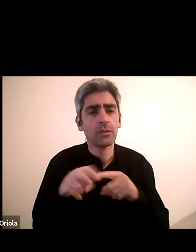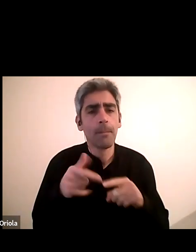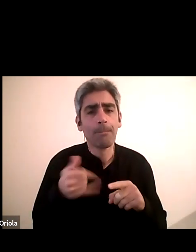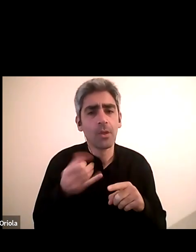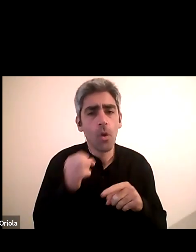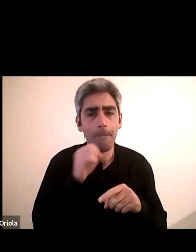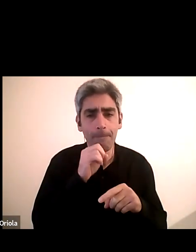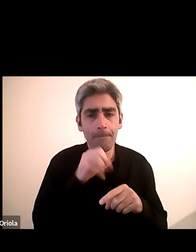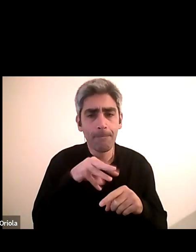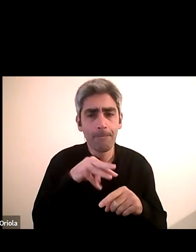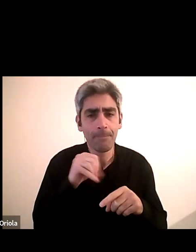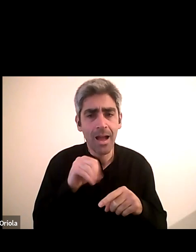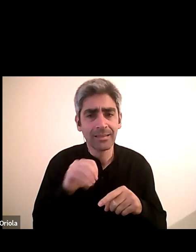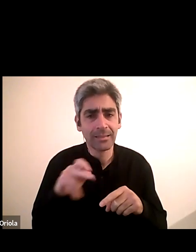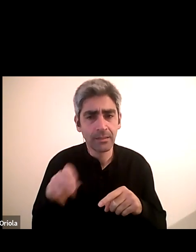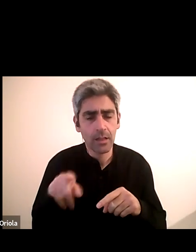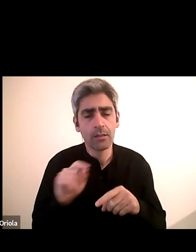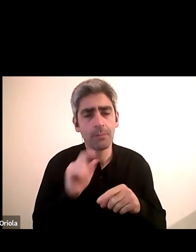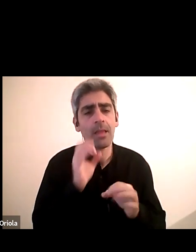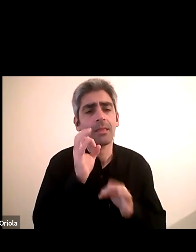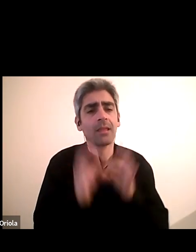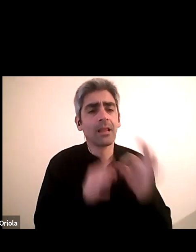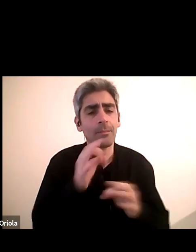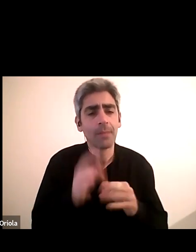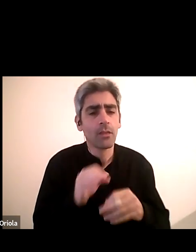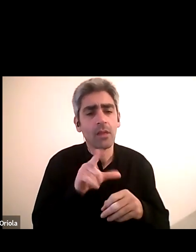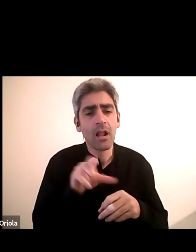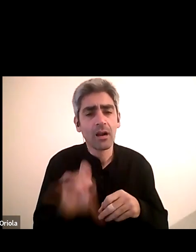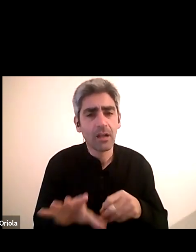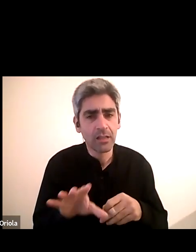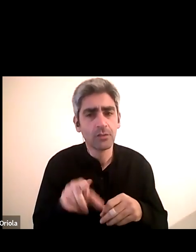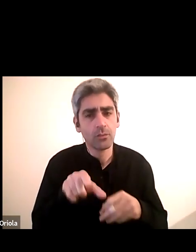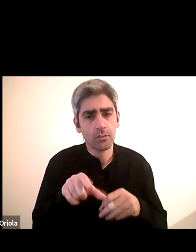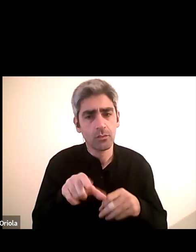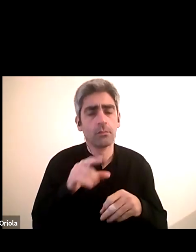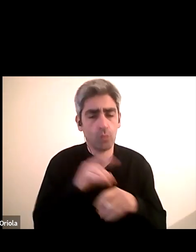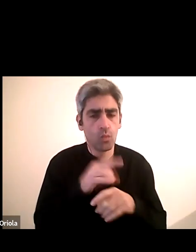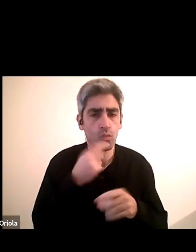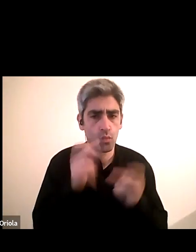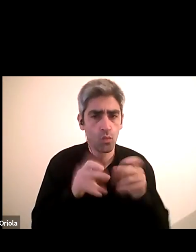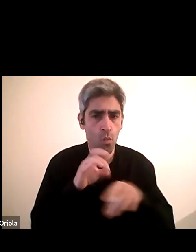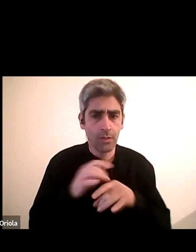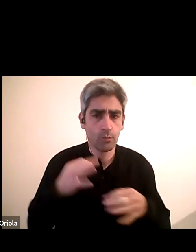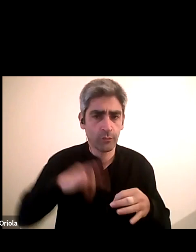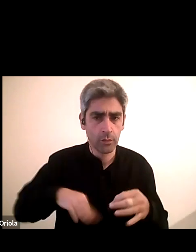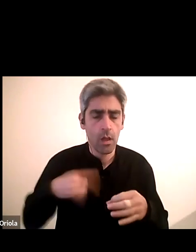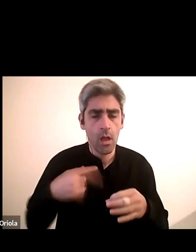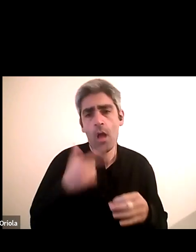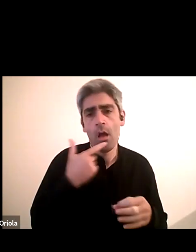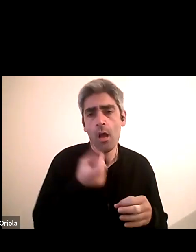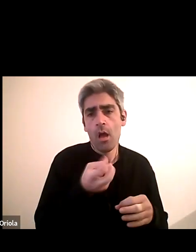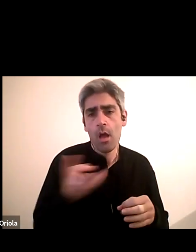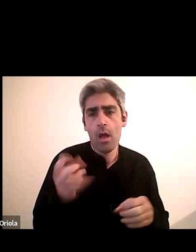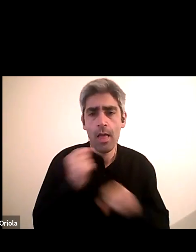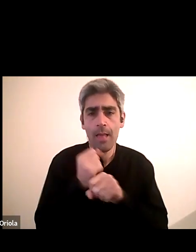acidentes vários e doenças profissionais no tratamento de resíduos. Há até uma corrente que designa os empregos